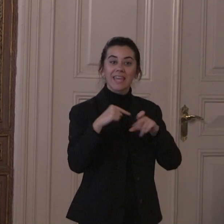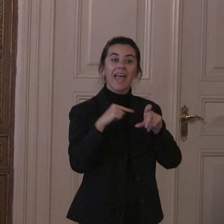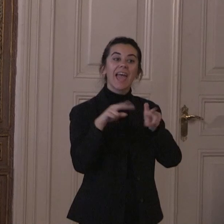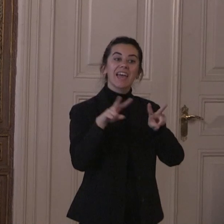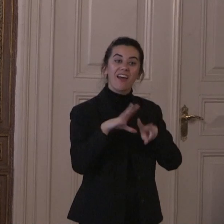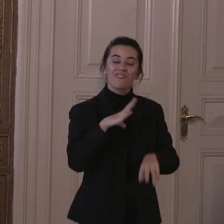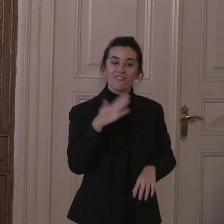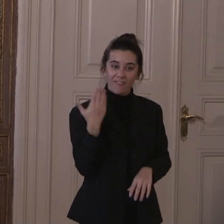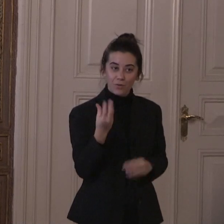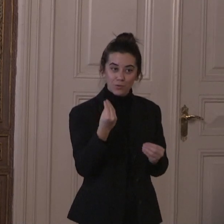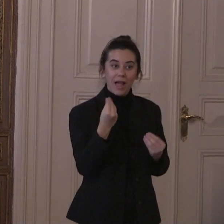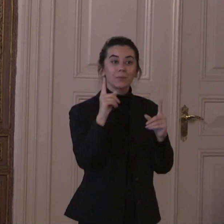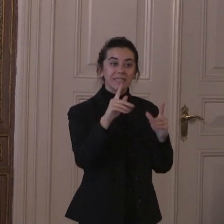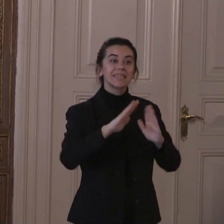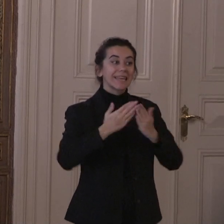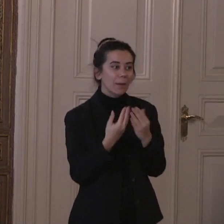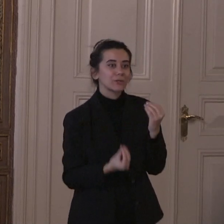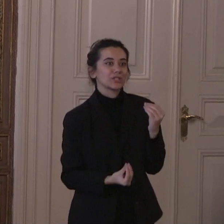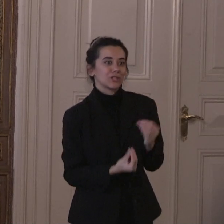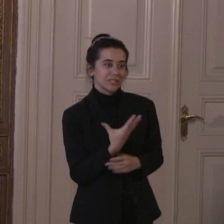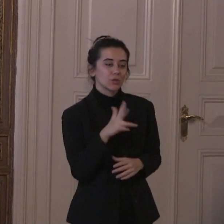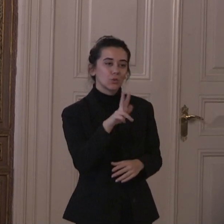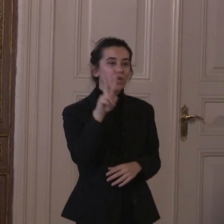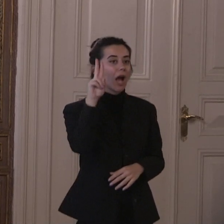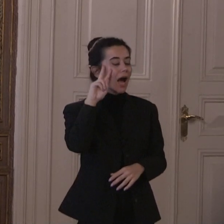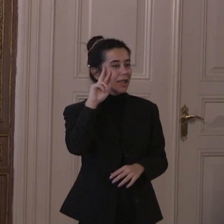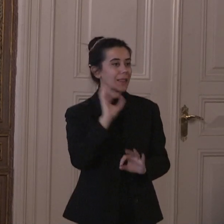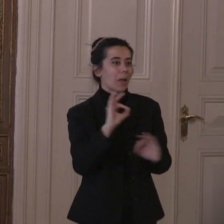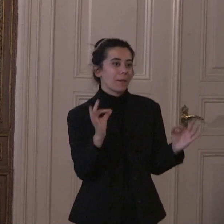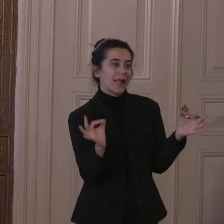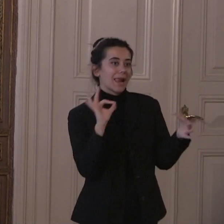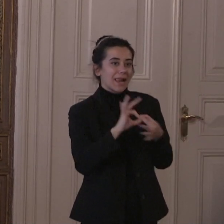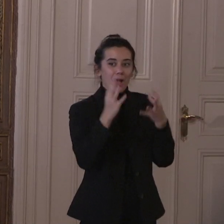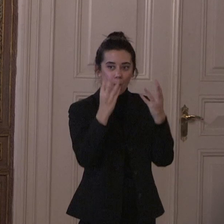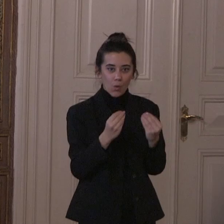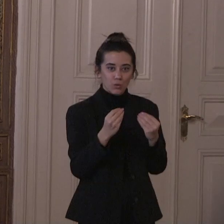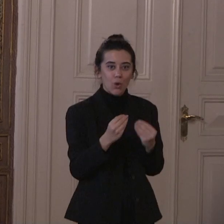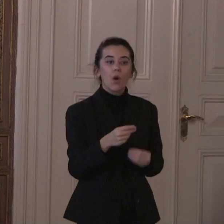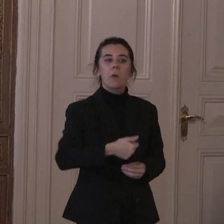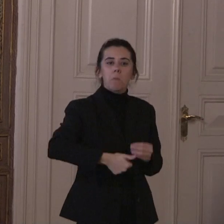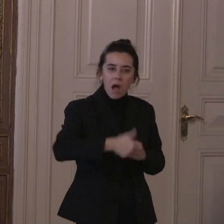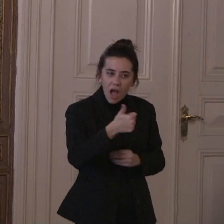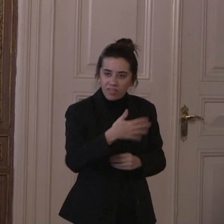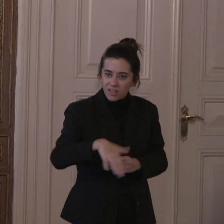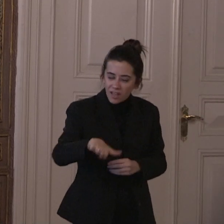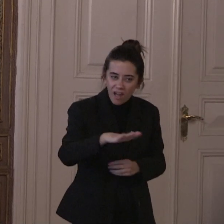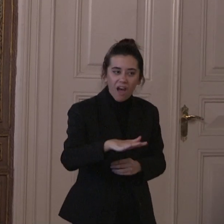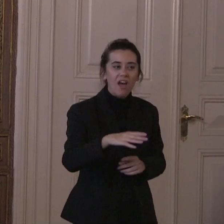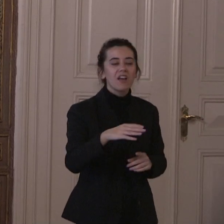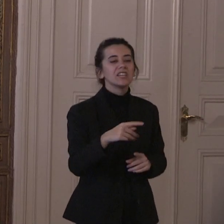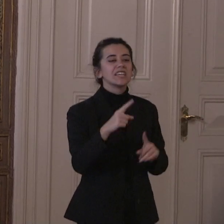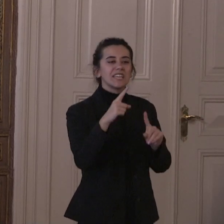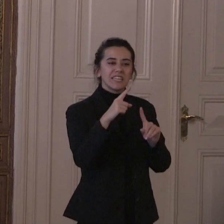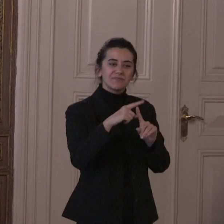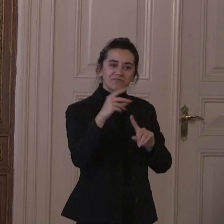güzel bir kitap çıktı. 3 Aralık'a yetişti. Bu bütün bakanlıklara, THK eşitlik grubuna,